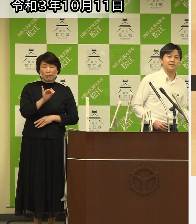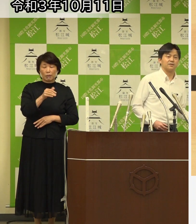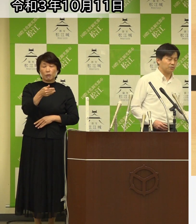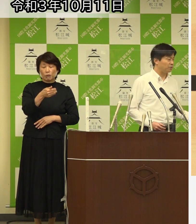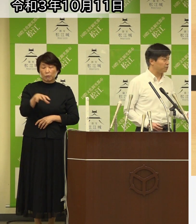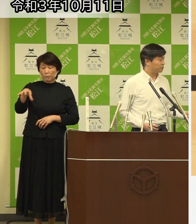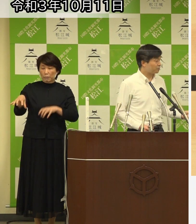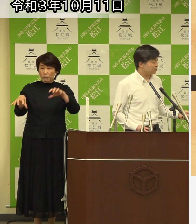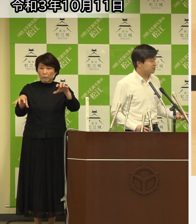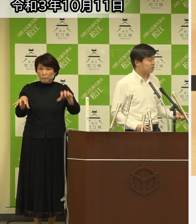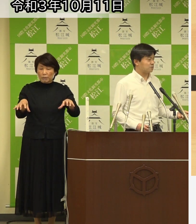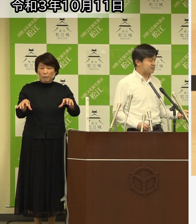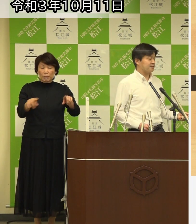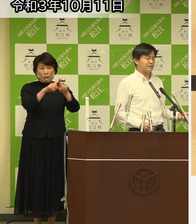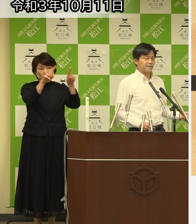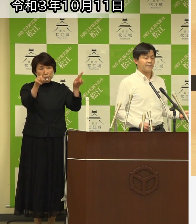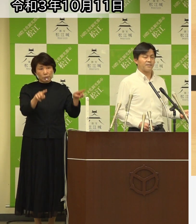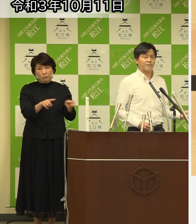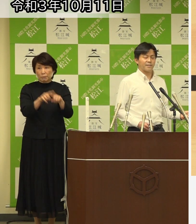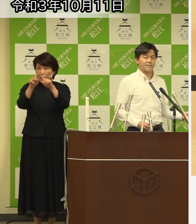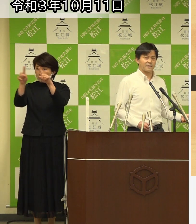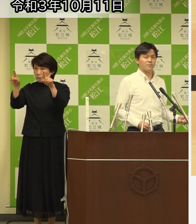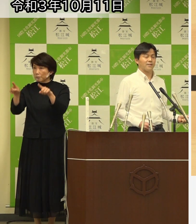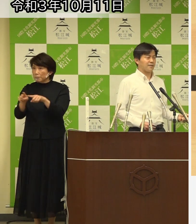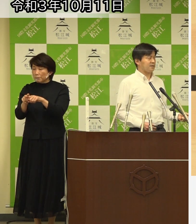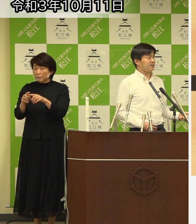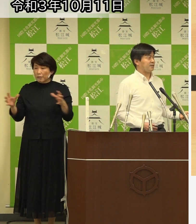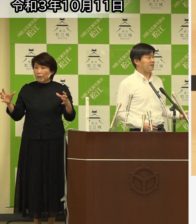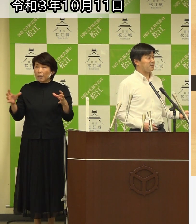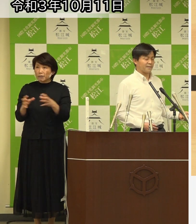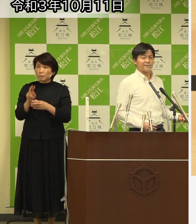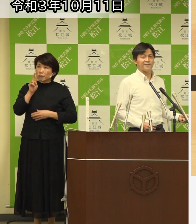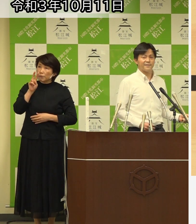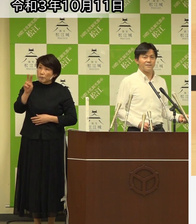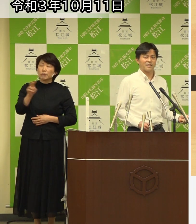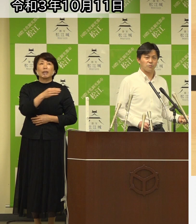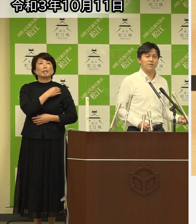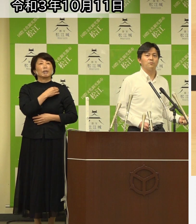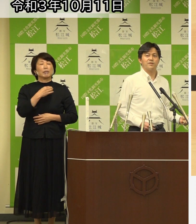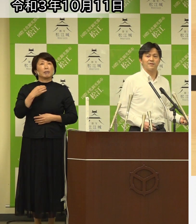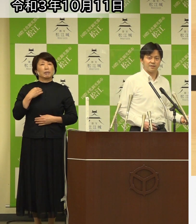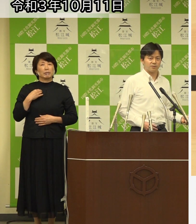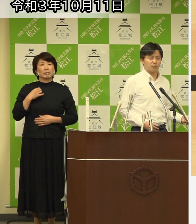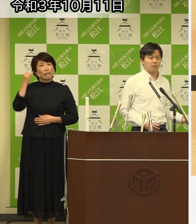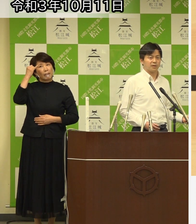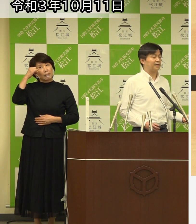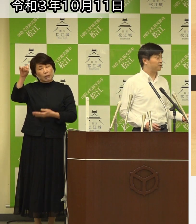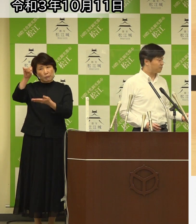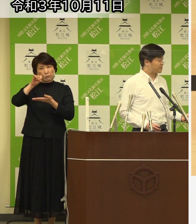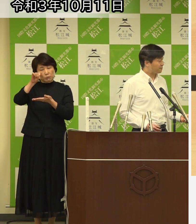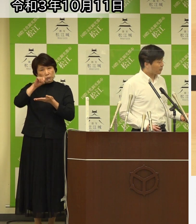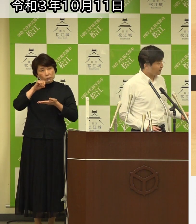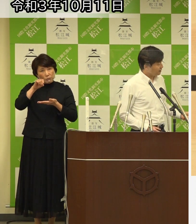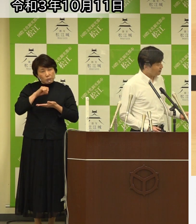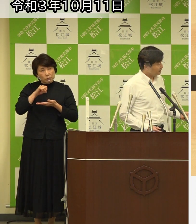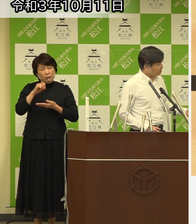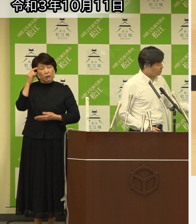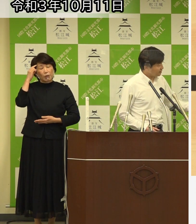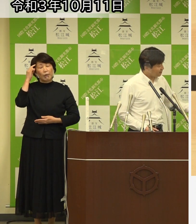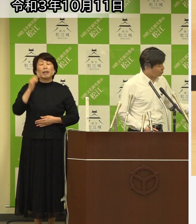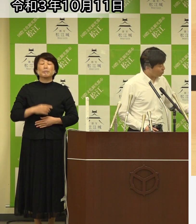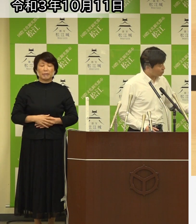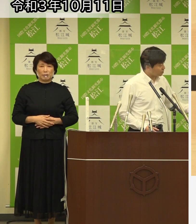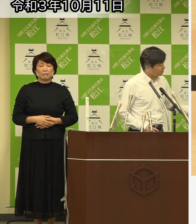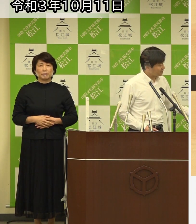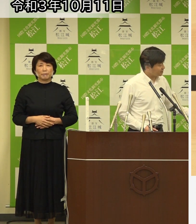催させていただくということにしております。できるだけたくさんの方に見ていただいて、またご意見もいただきたいと考えております。説